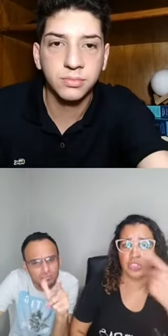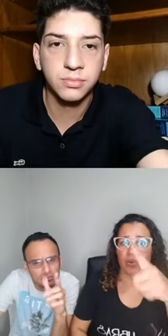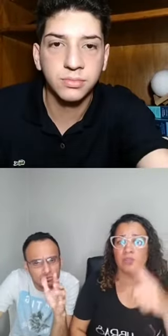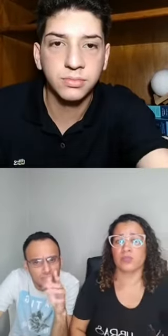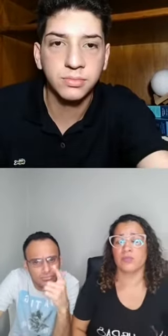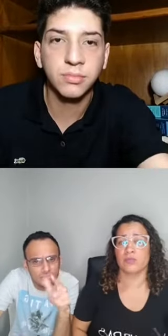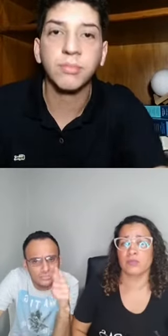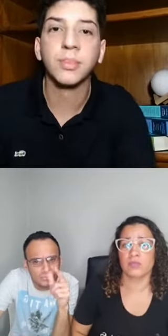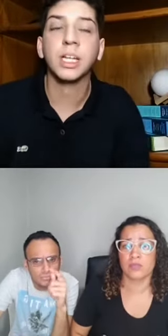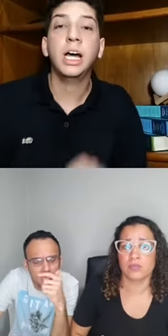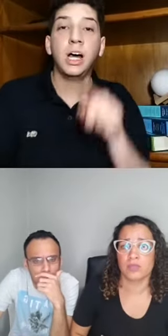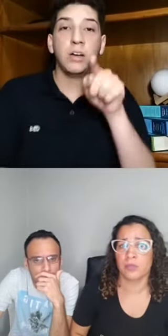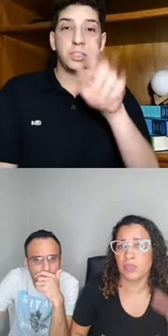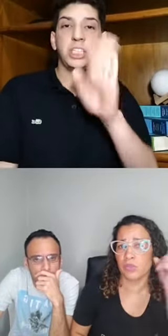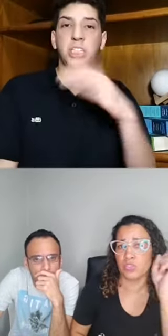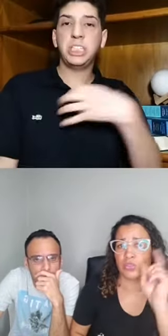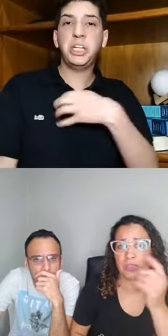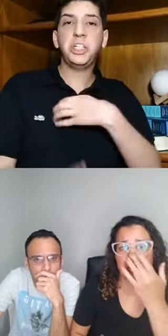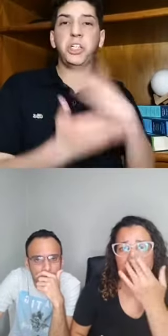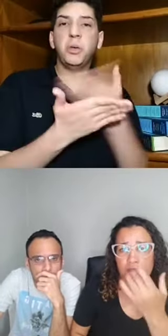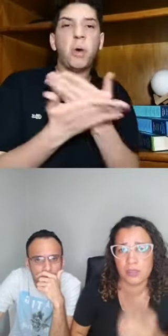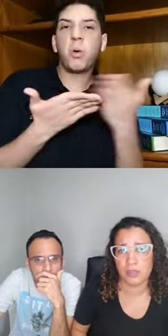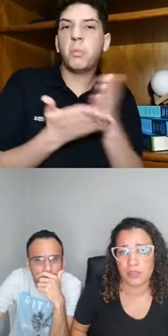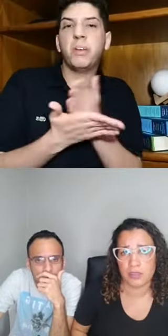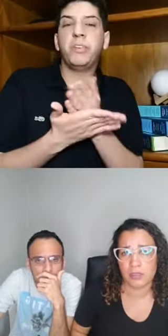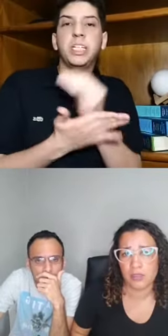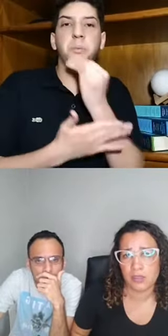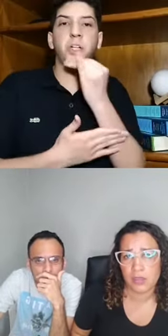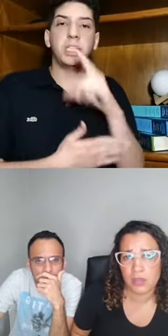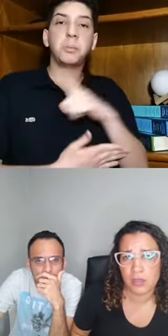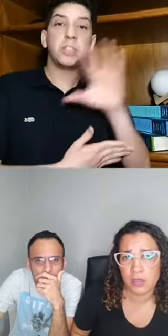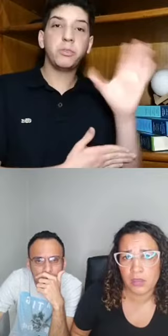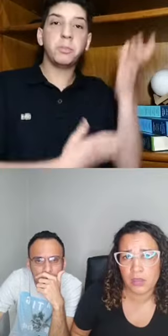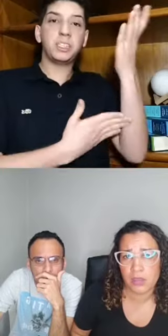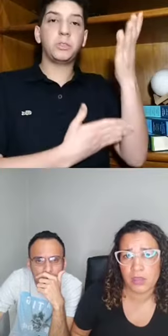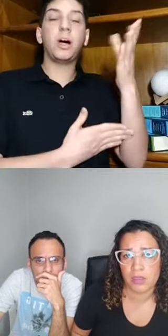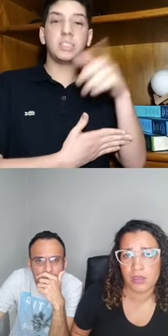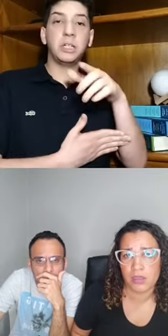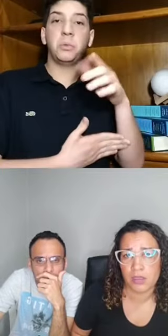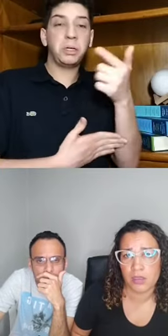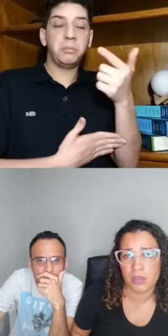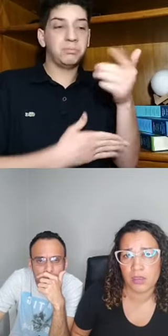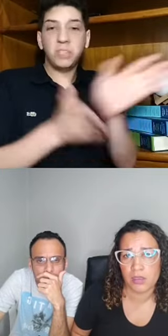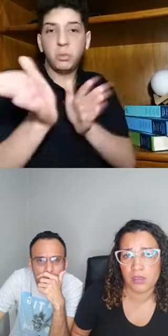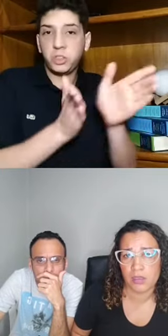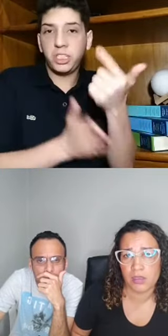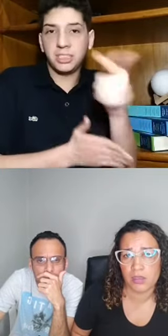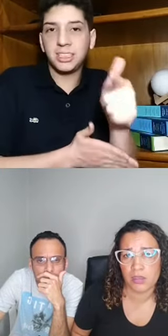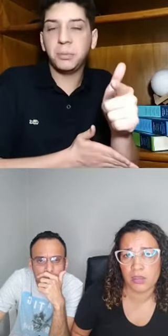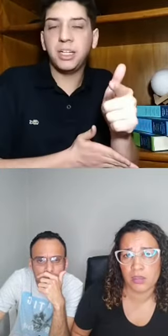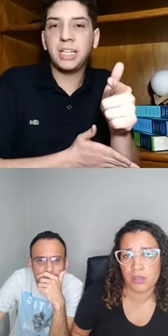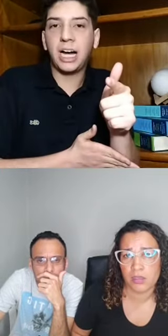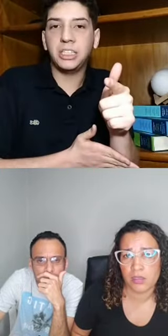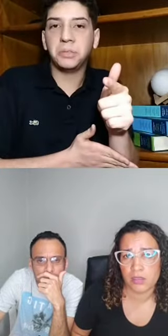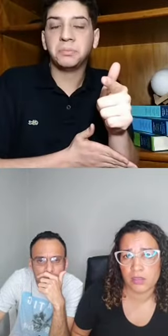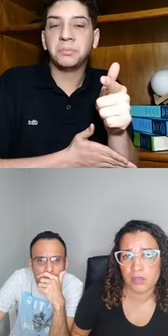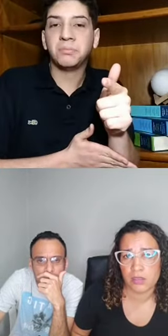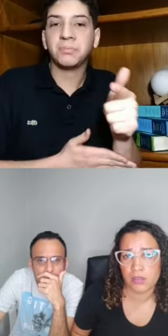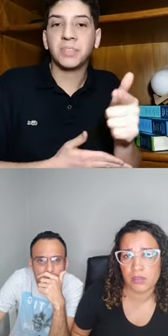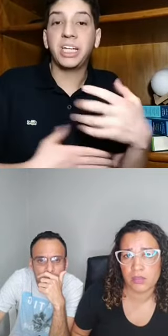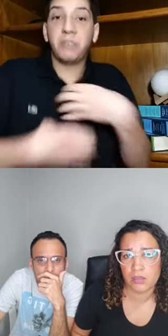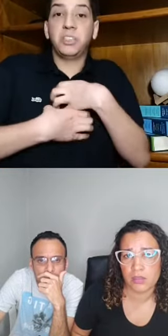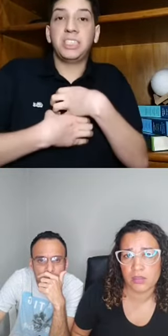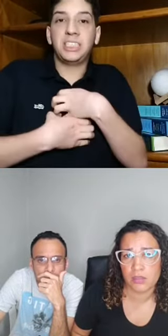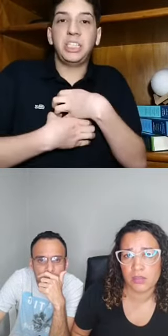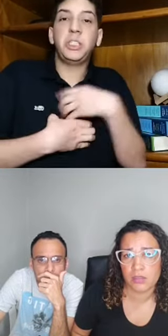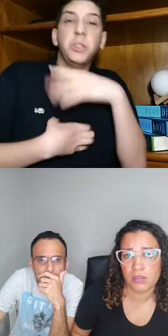De novo. Que eu não Você tô já escutando bem. sentiu alguma vez, por exemplo, teve uma situação que não tinha acessibilidade